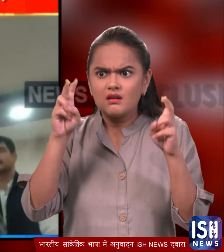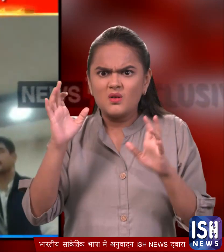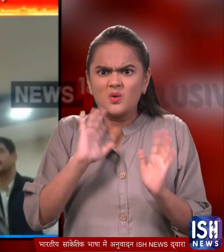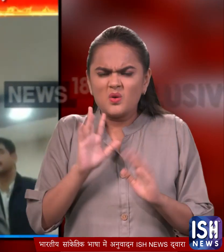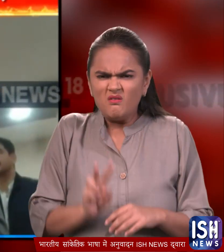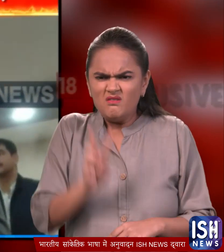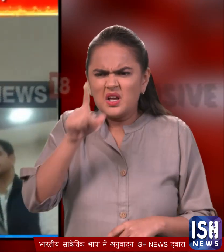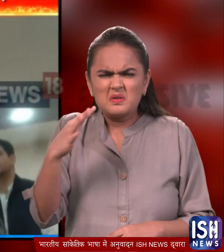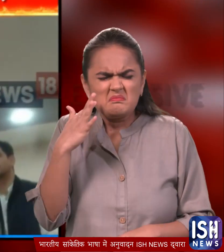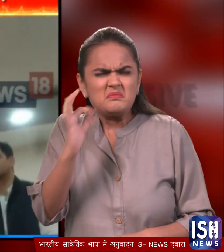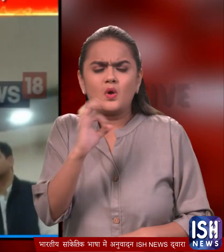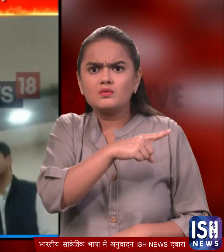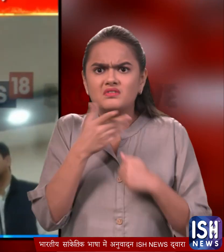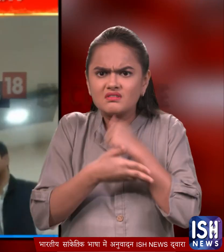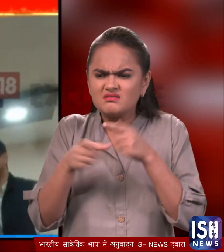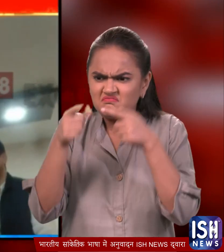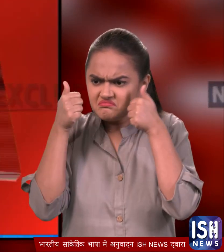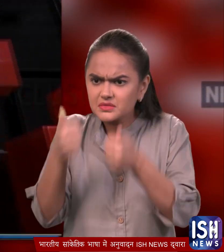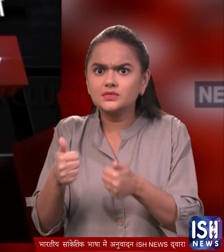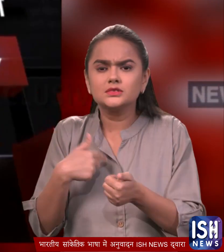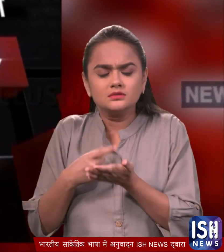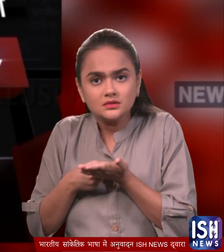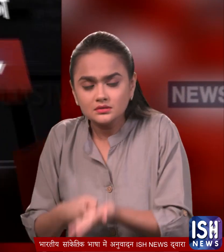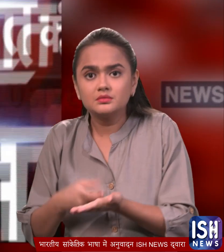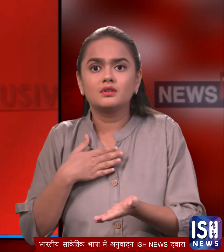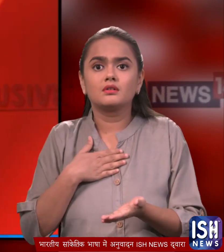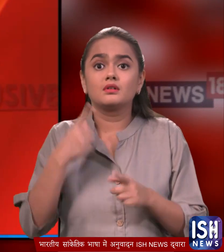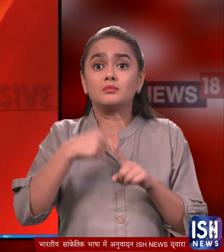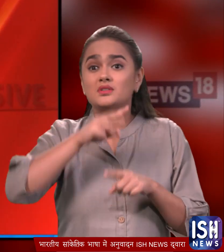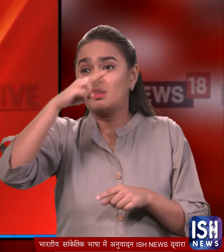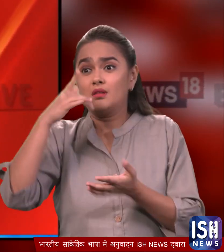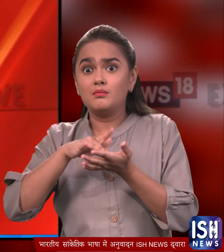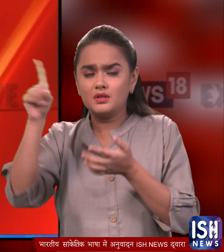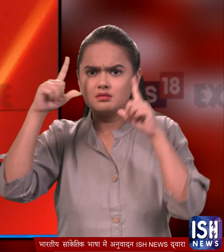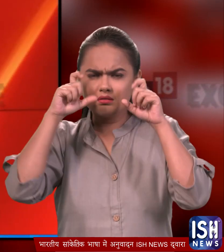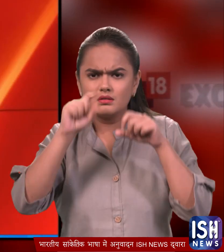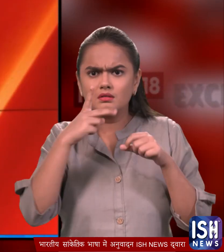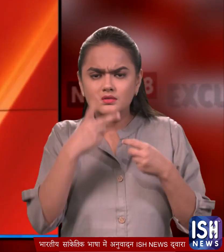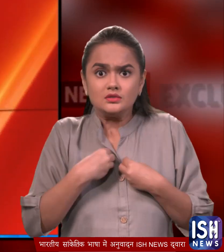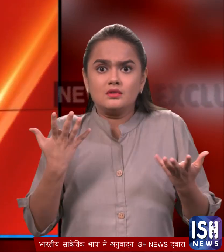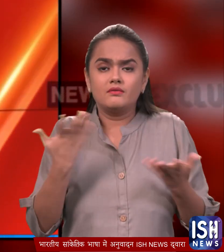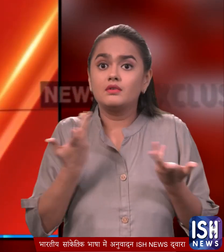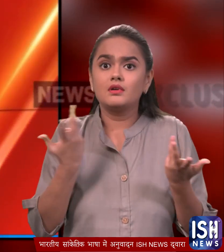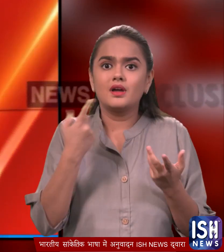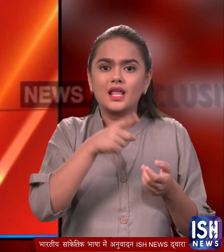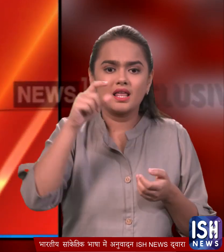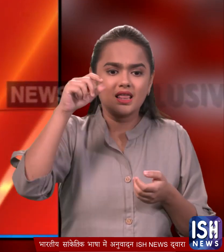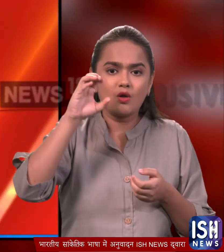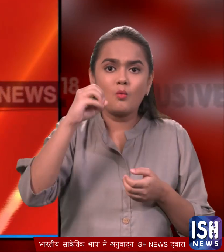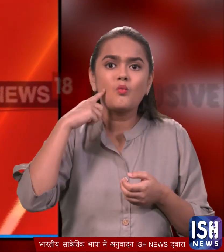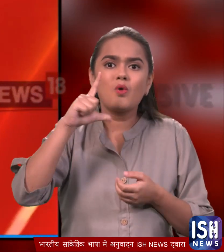बताया और कहा कि वो किसानों का सम्मान करते रहेंगे। बिहार के नवादा से हैरान करने वाली तस्वीरें सामने आई। वहां सरसों का